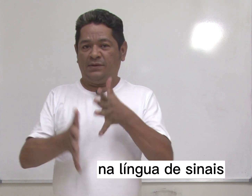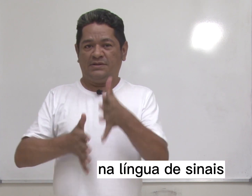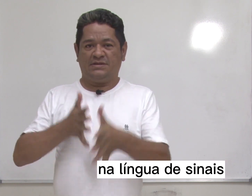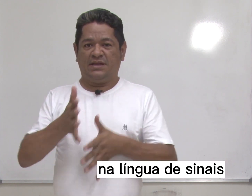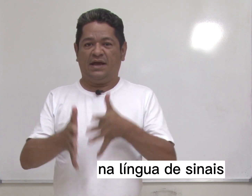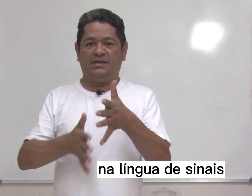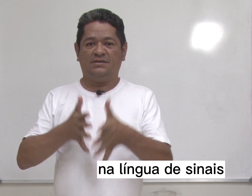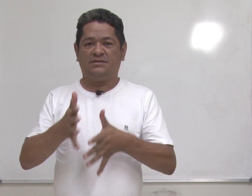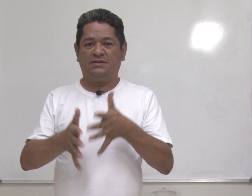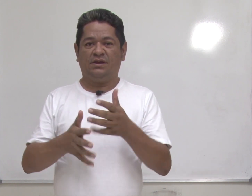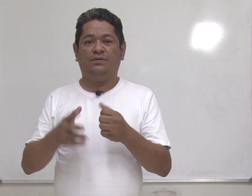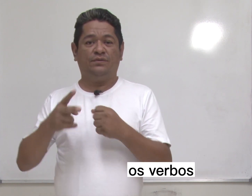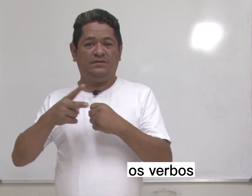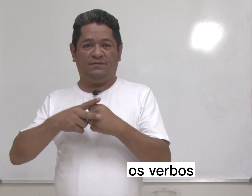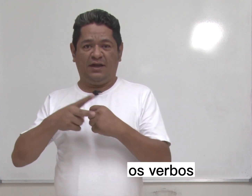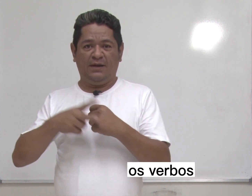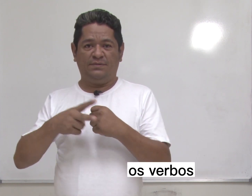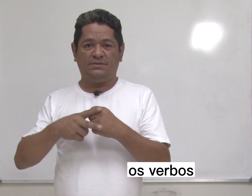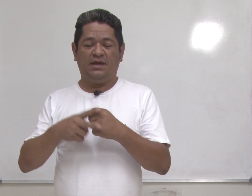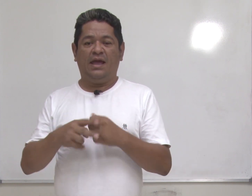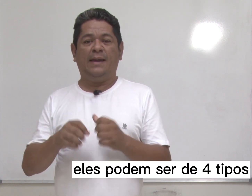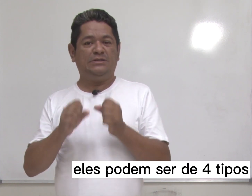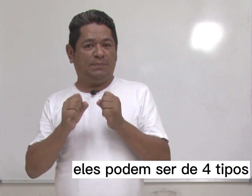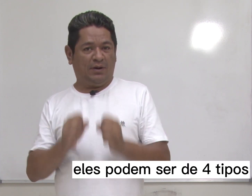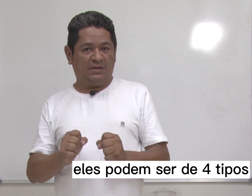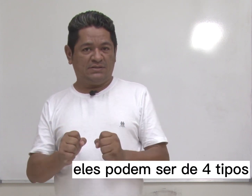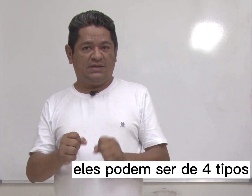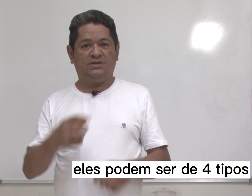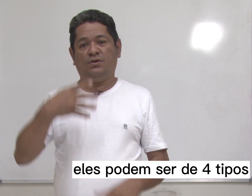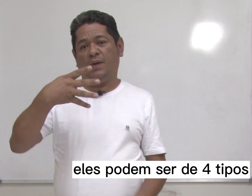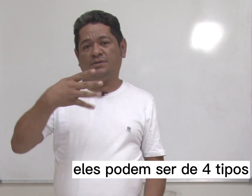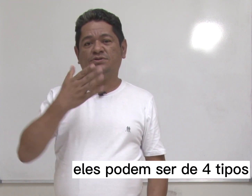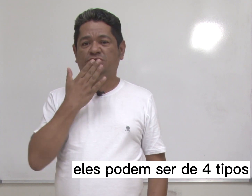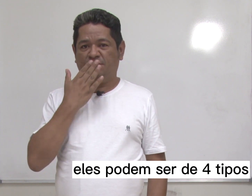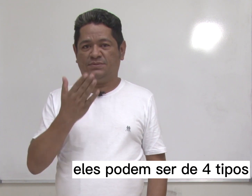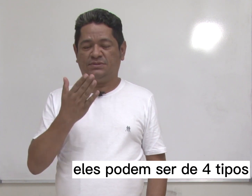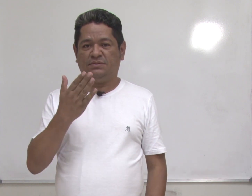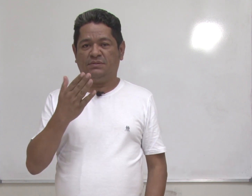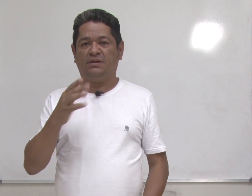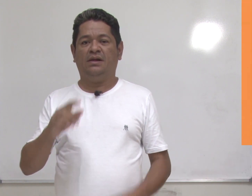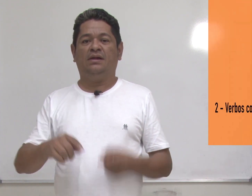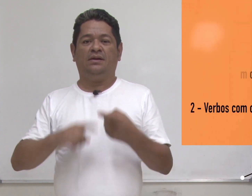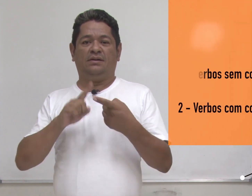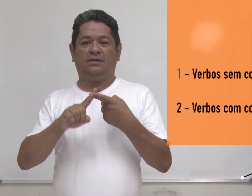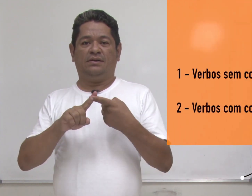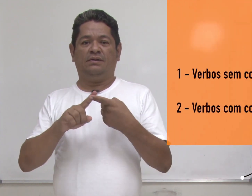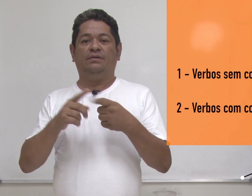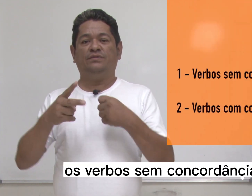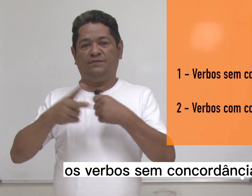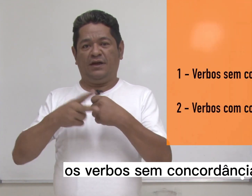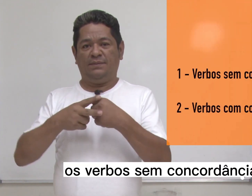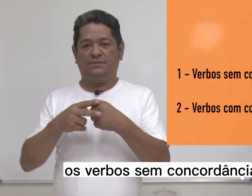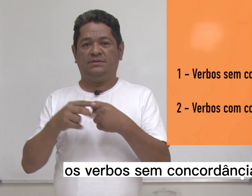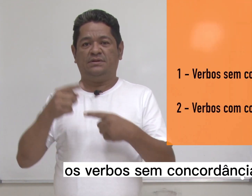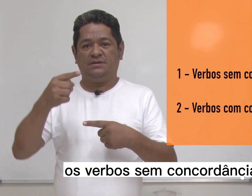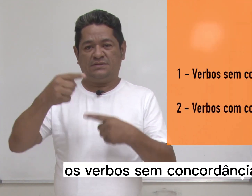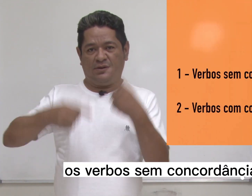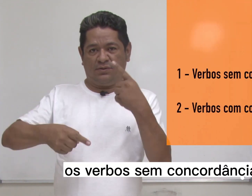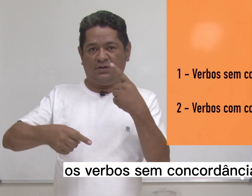de sinais, os verbos eles podem ser de 4 tipos. Os verbos sem